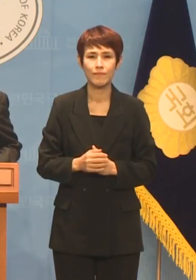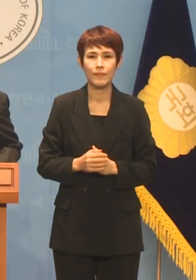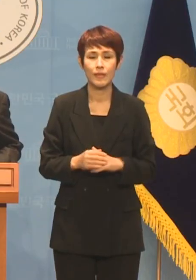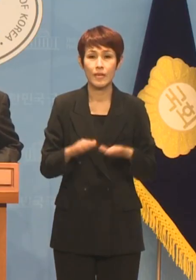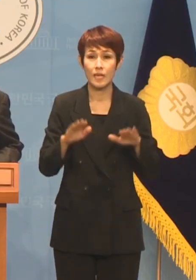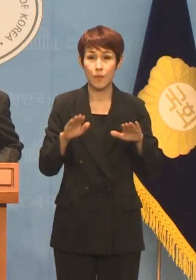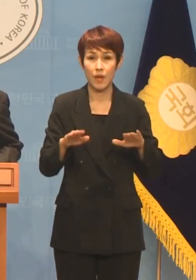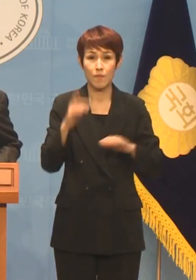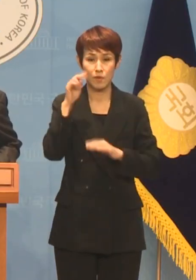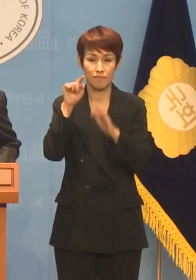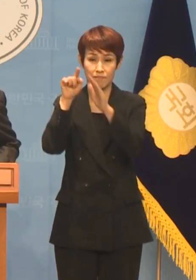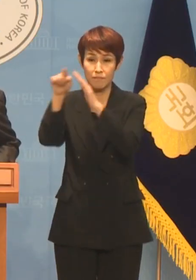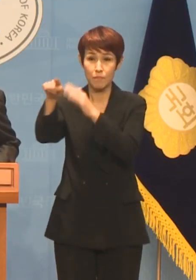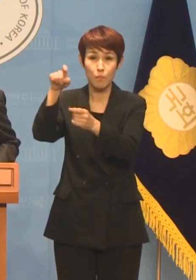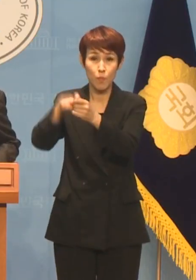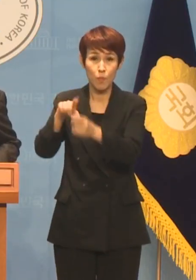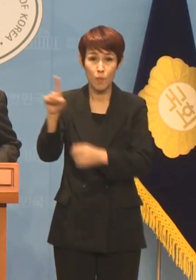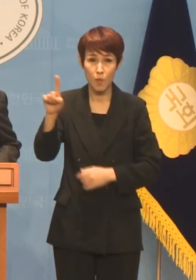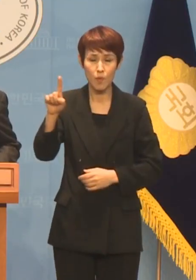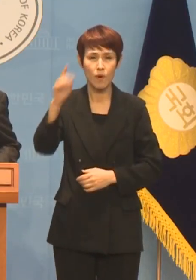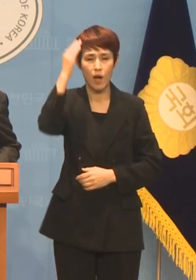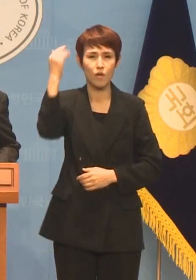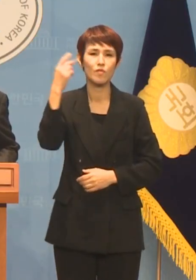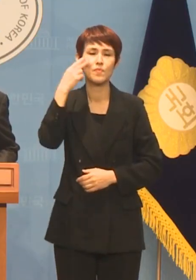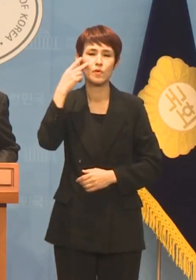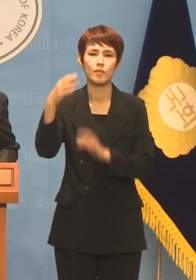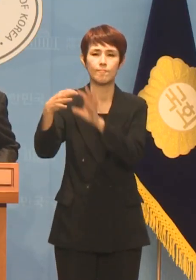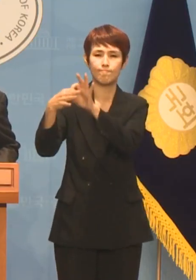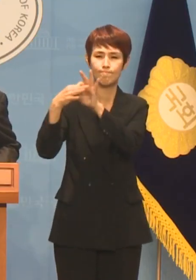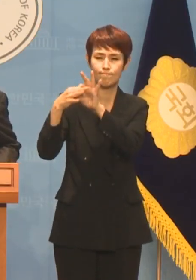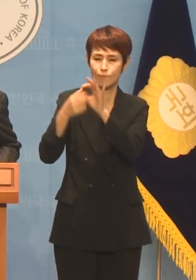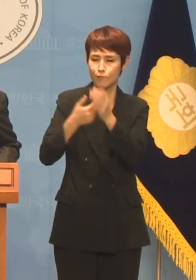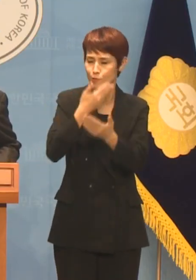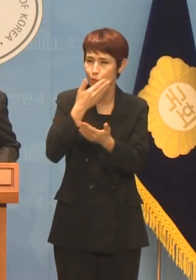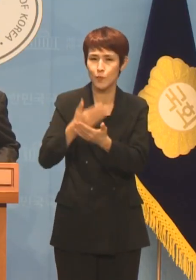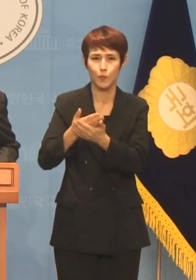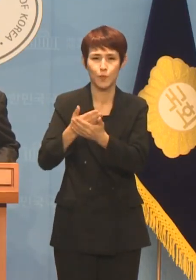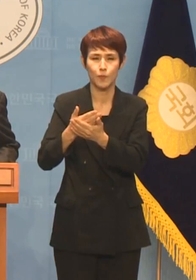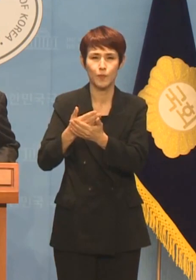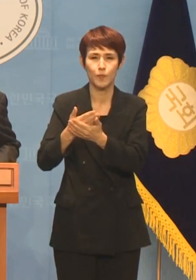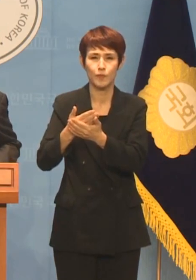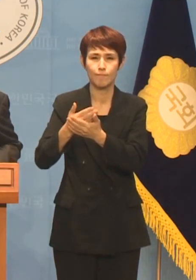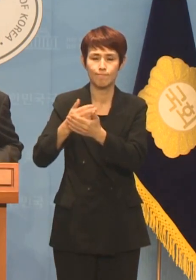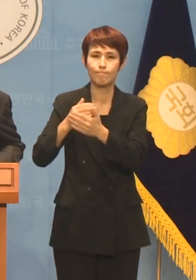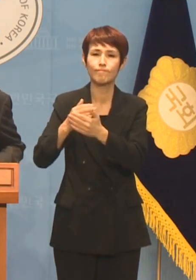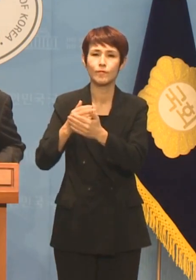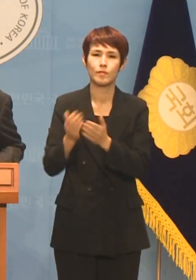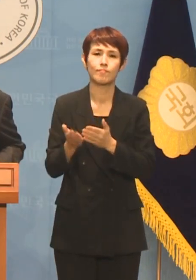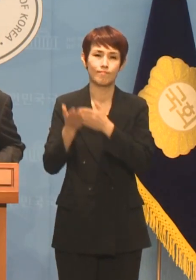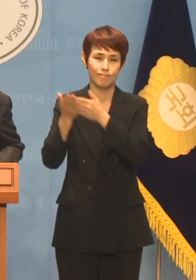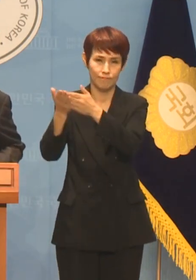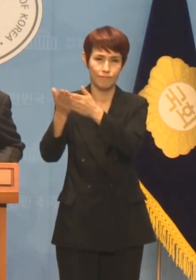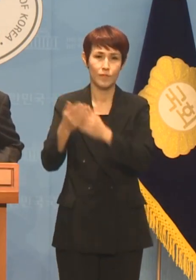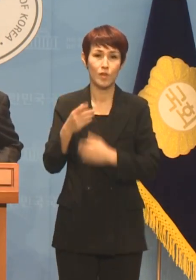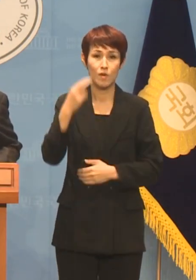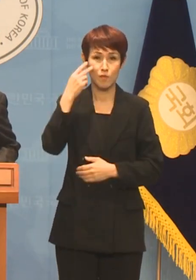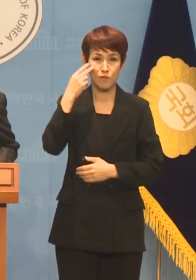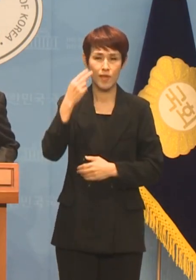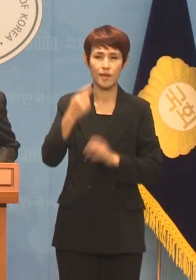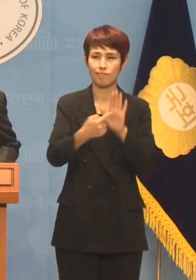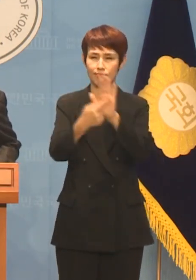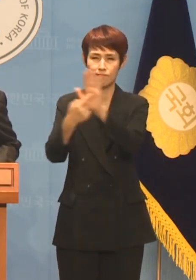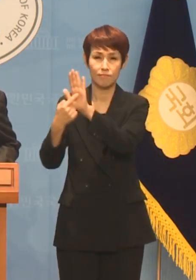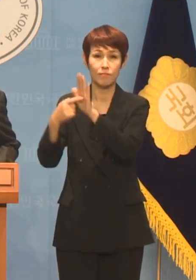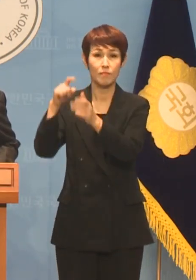이번 방미의 목적은 한미 동맹의 중요성을 강조하고 대한민국의 전략적인 가치를 미국 조야에 알리는